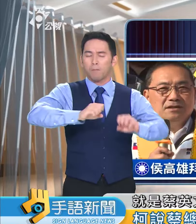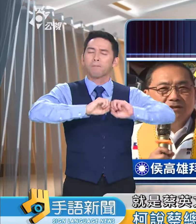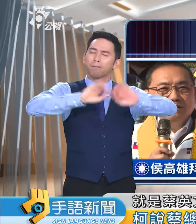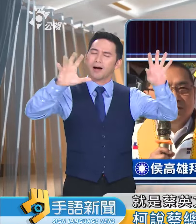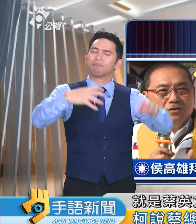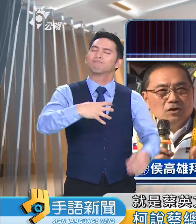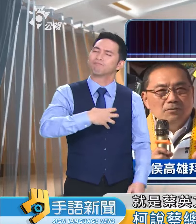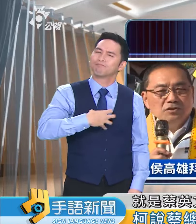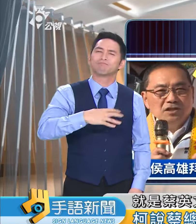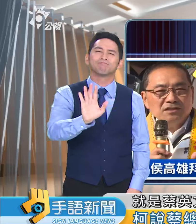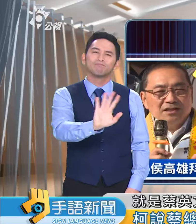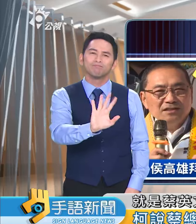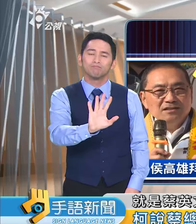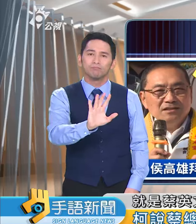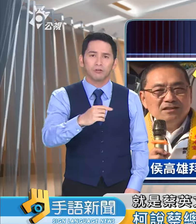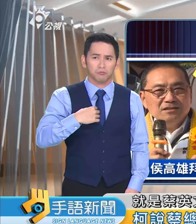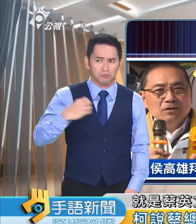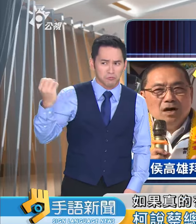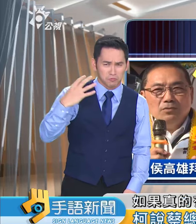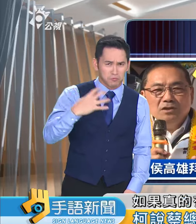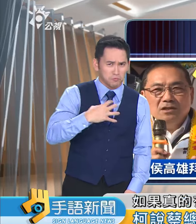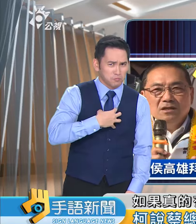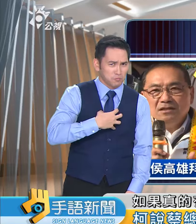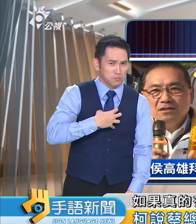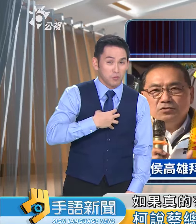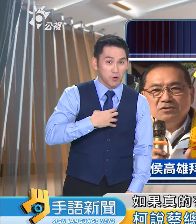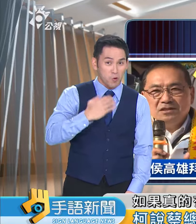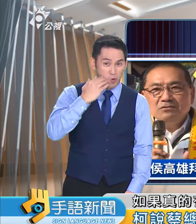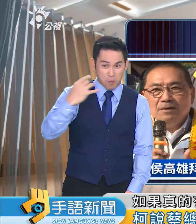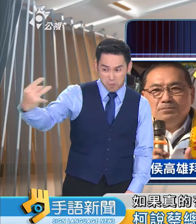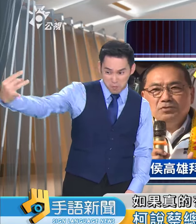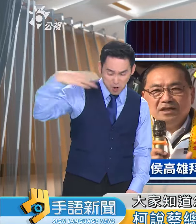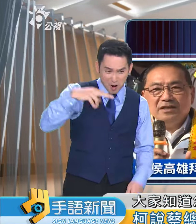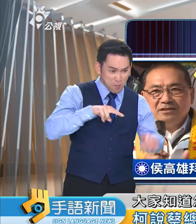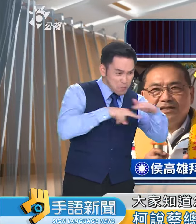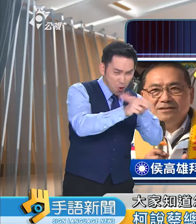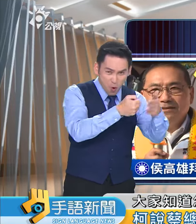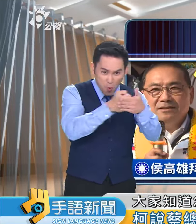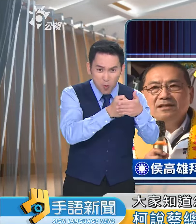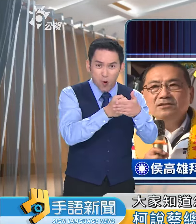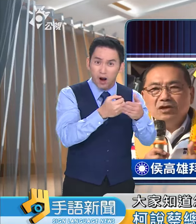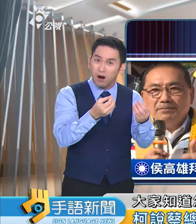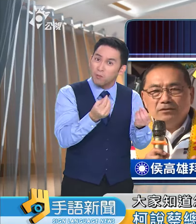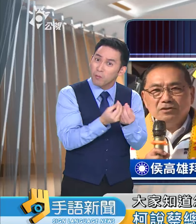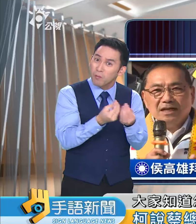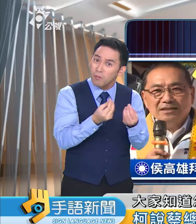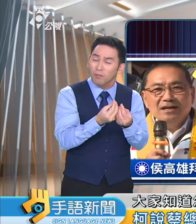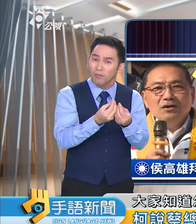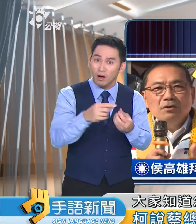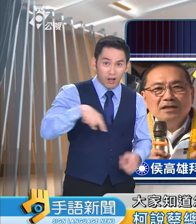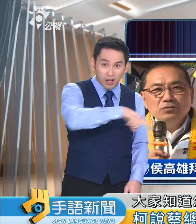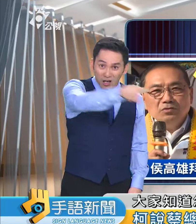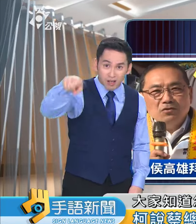那一句“不要害怕”。如果真的有飞弹打来，大家知道怎么躲吗？赖清